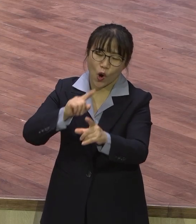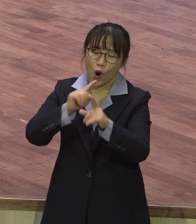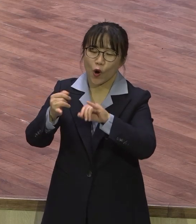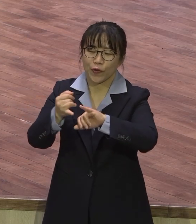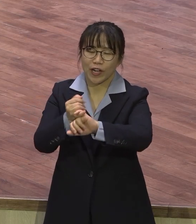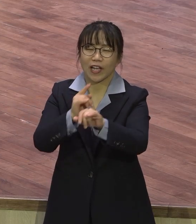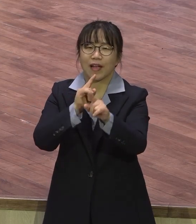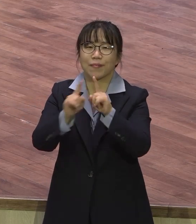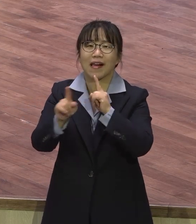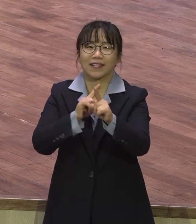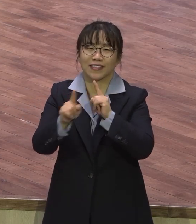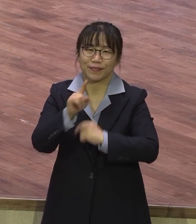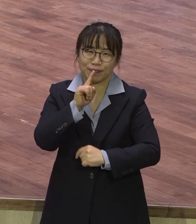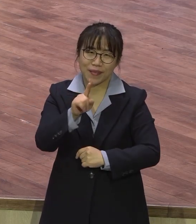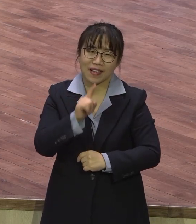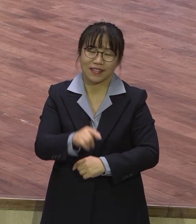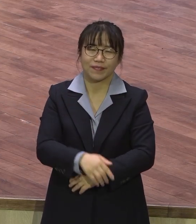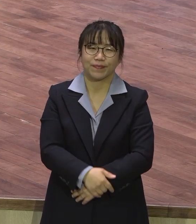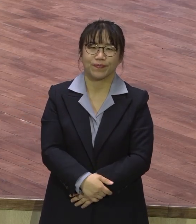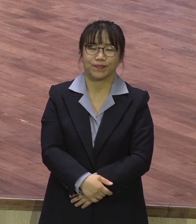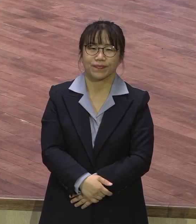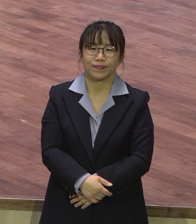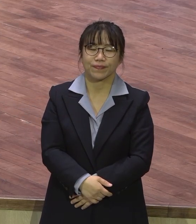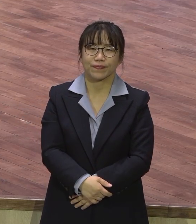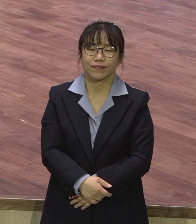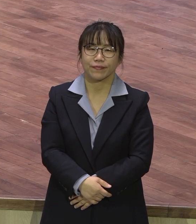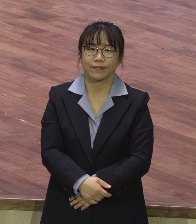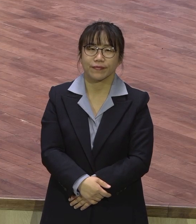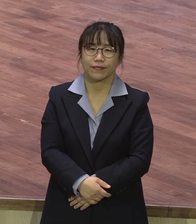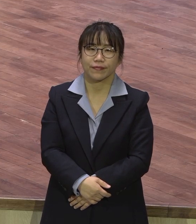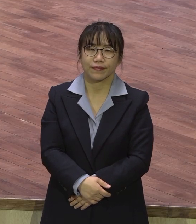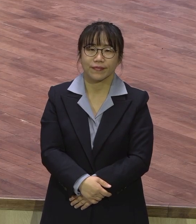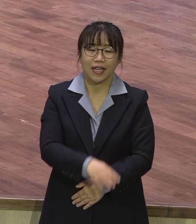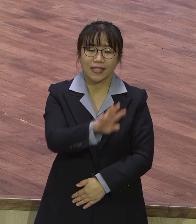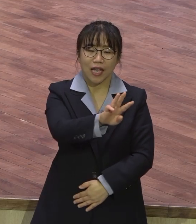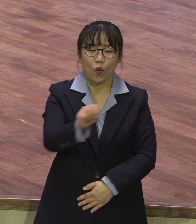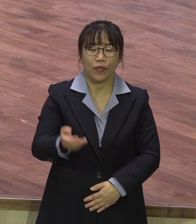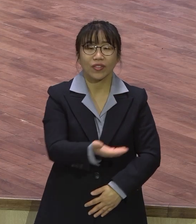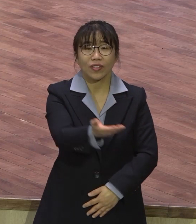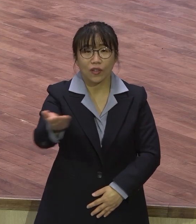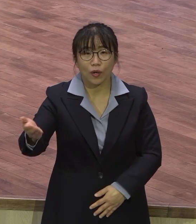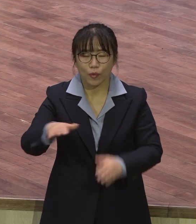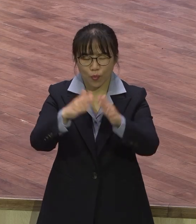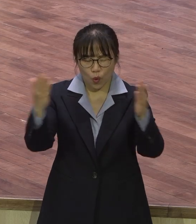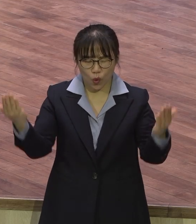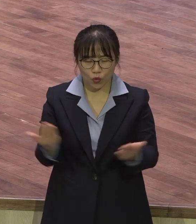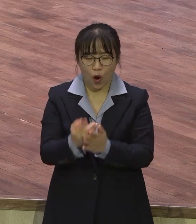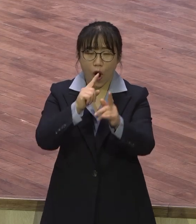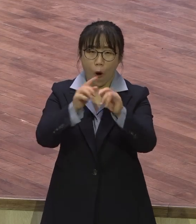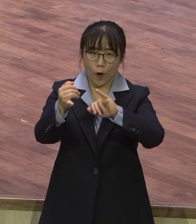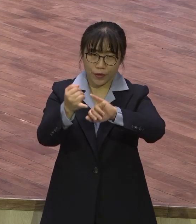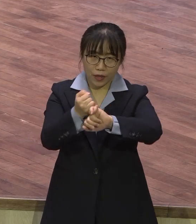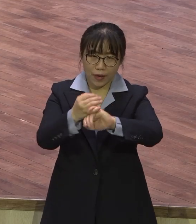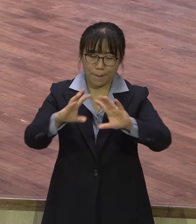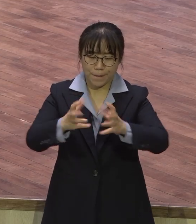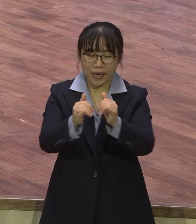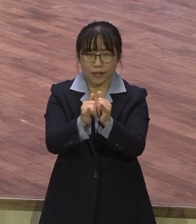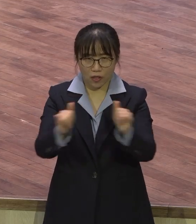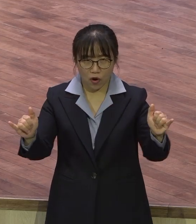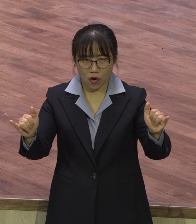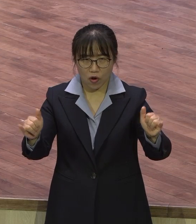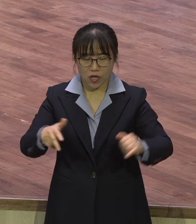하나님의 사랑 속에 다 담겨 있어요 예원계 모든 성도들 은약의 백성이라고 하는 분명한 영적